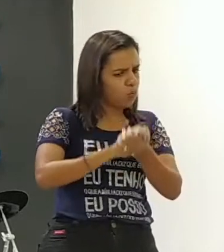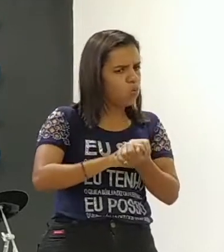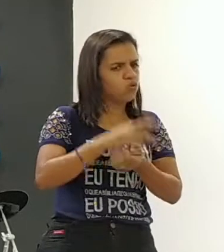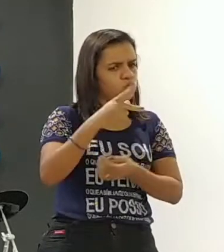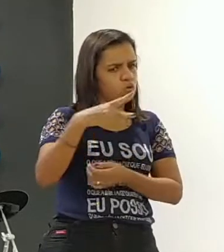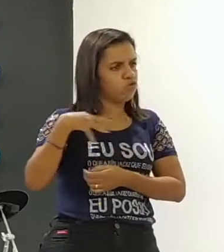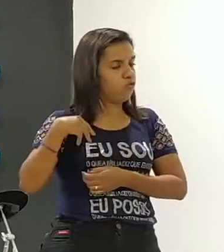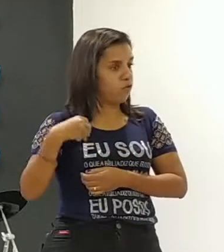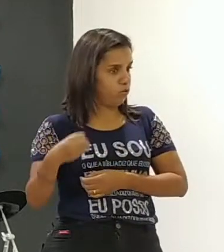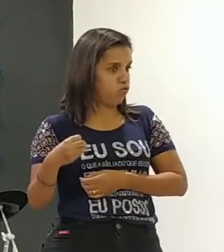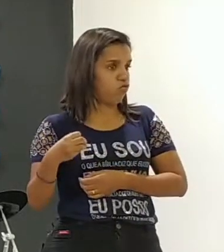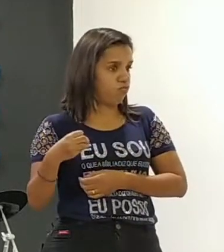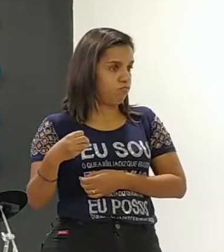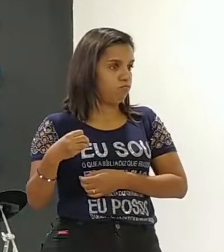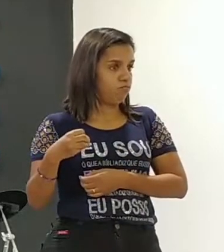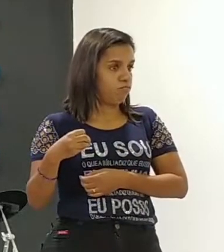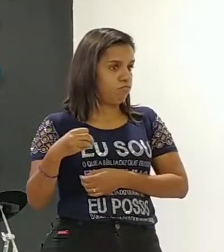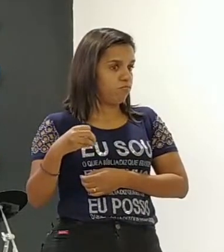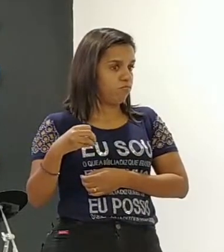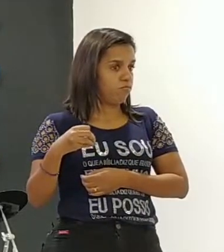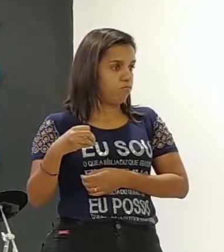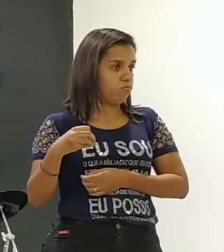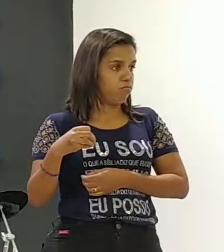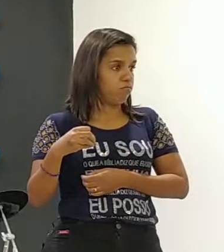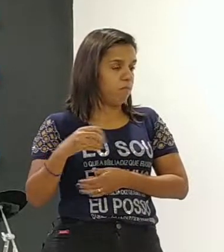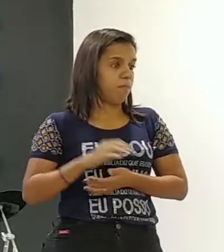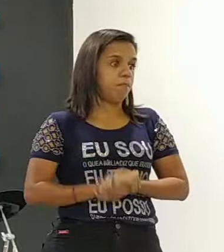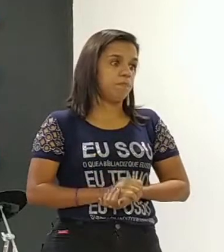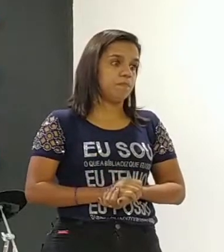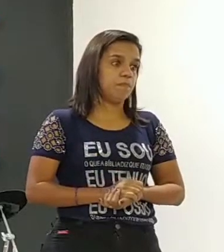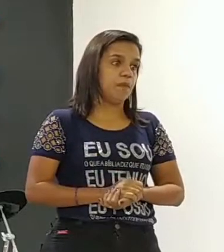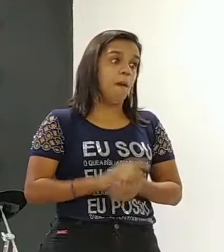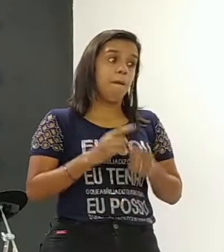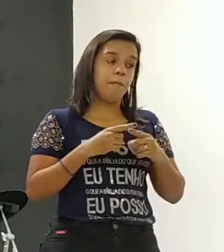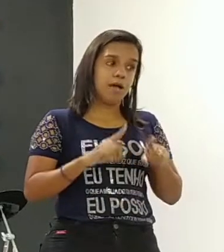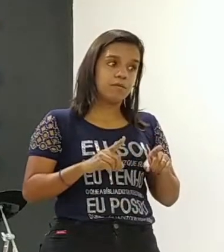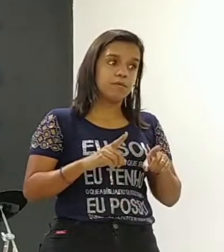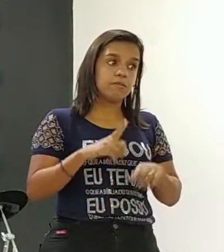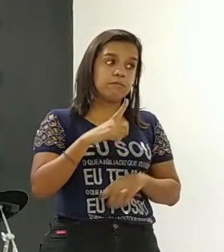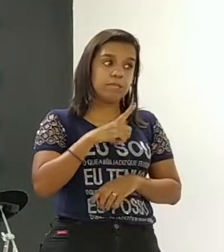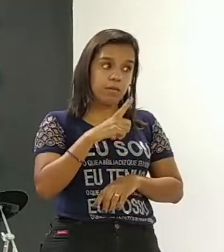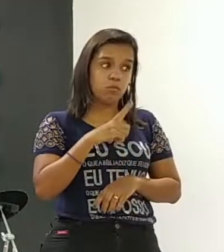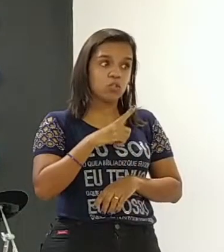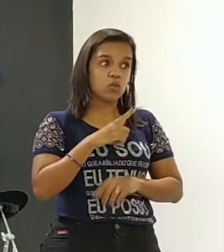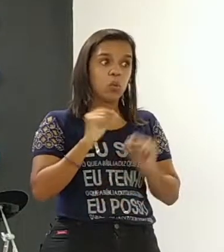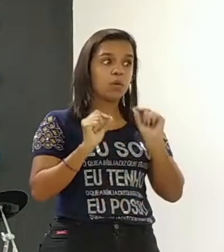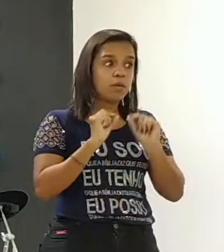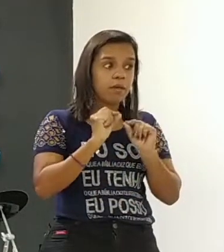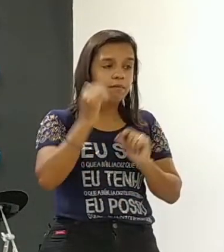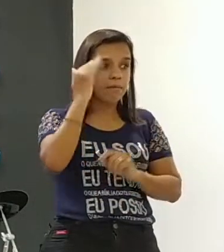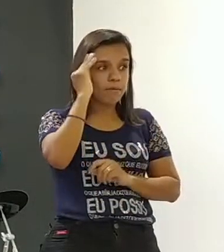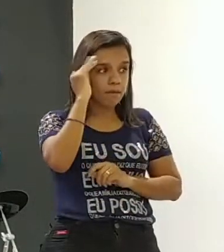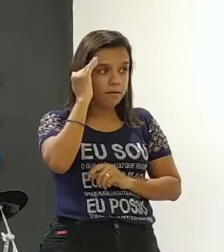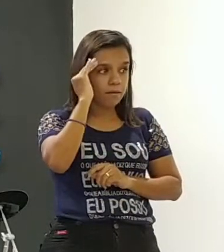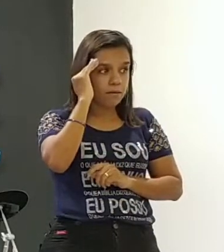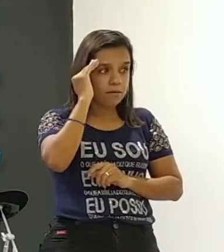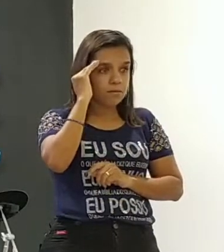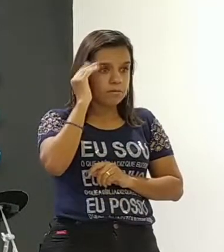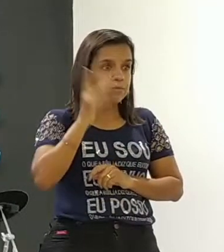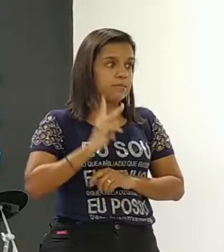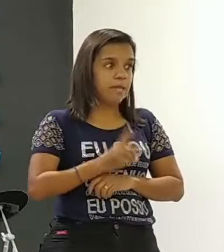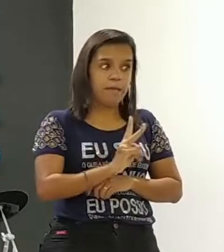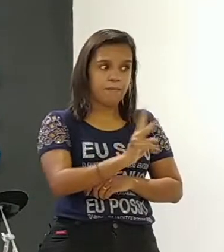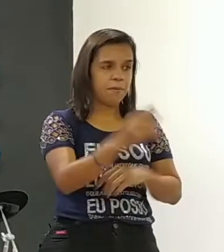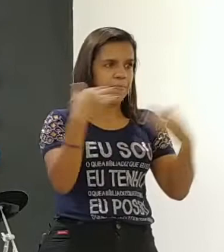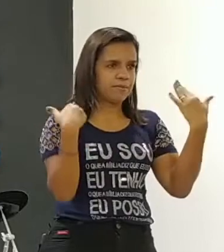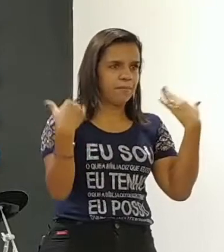filhos. Ainda que fosse. Só que a gente também tem que entender que a gente não pode colocar o passeio